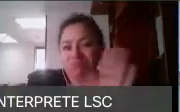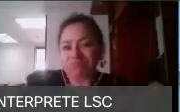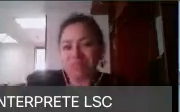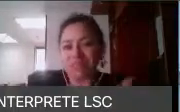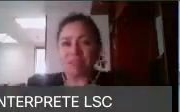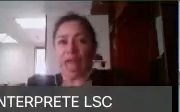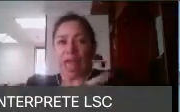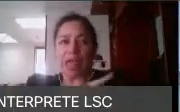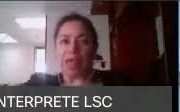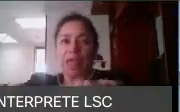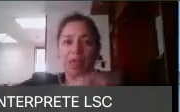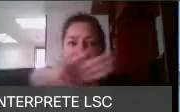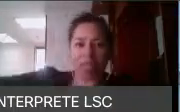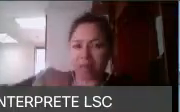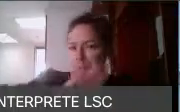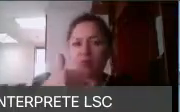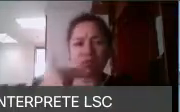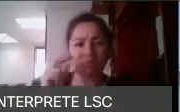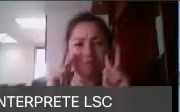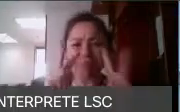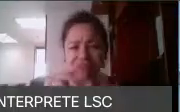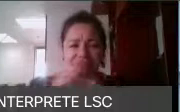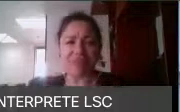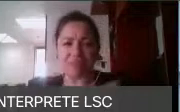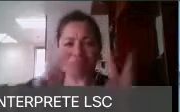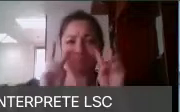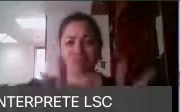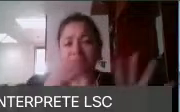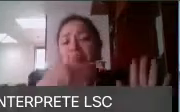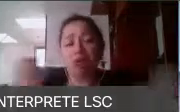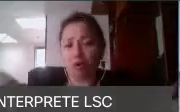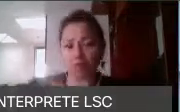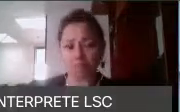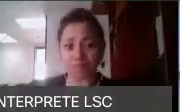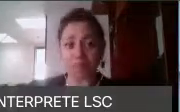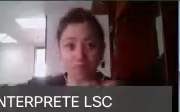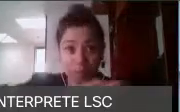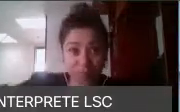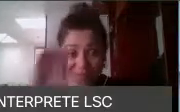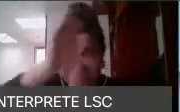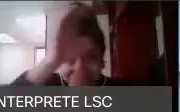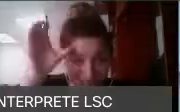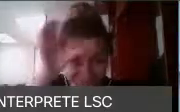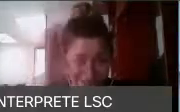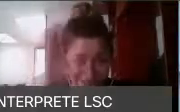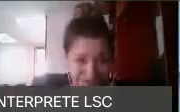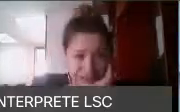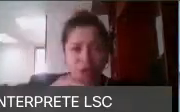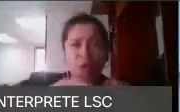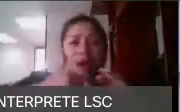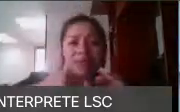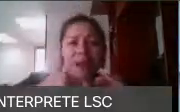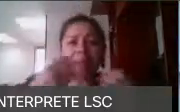a ti de la pantalla. Entonces, pero ¿Me puedes regalar tu WhatsApp, por favor,